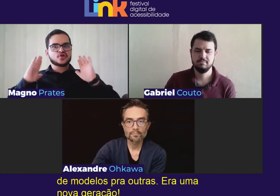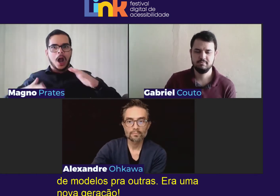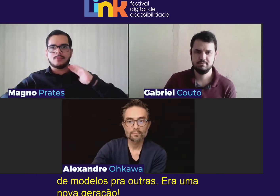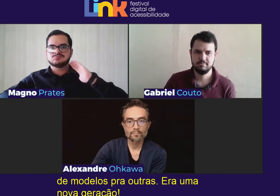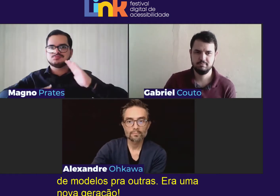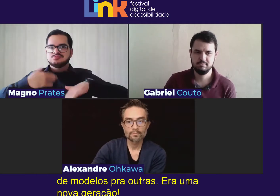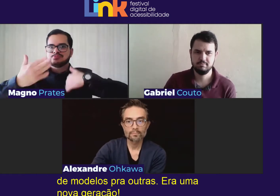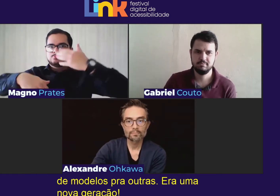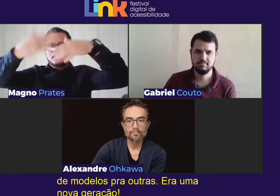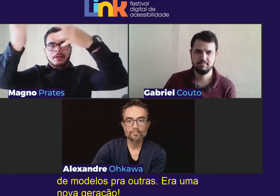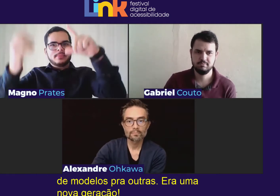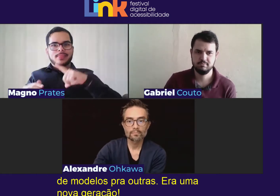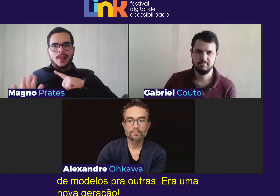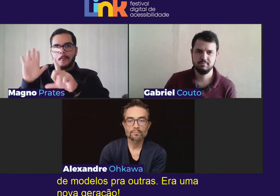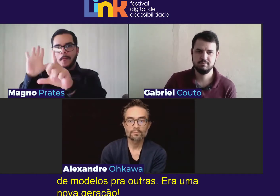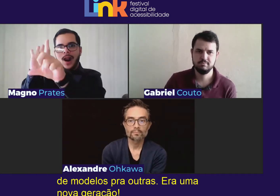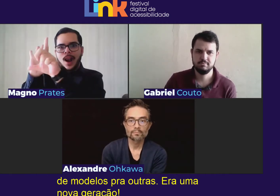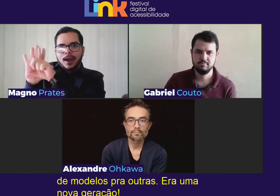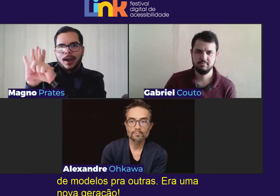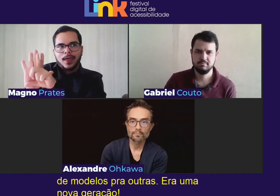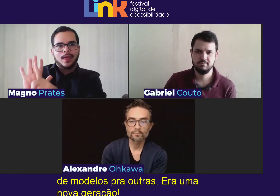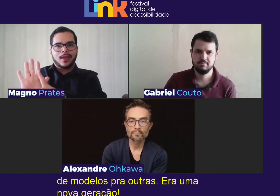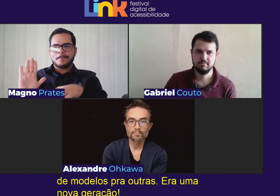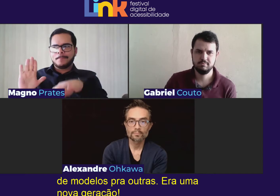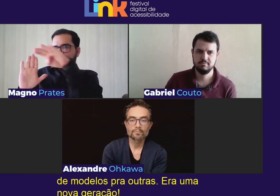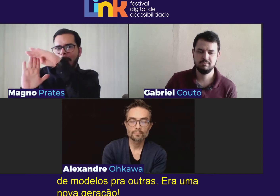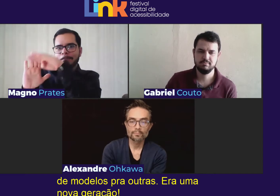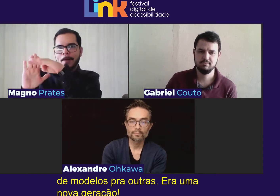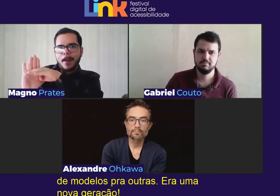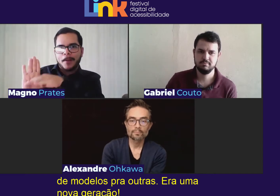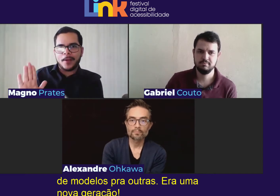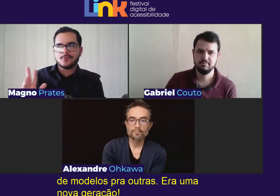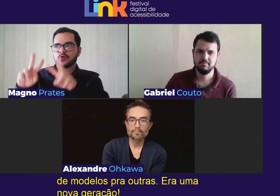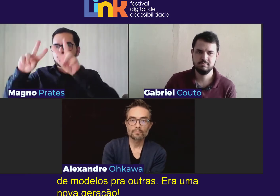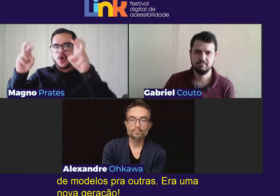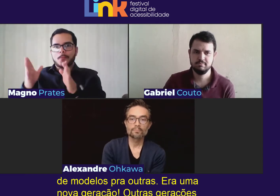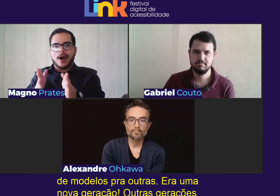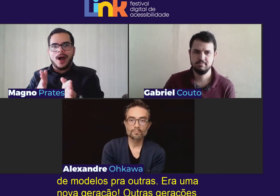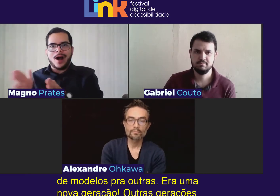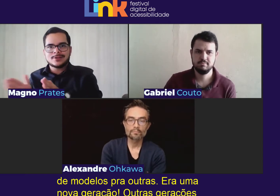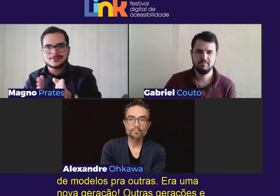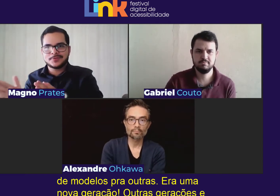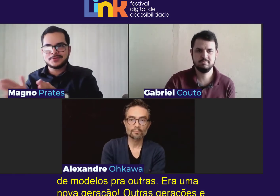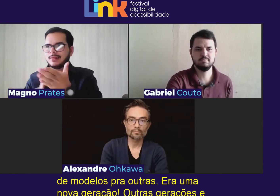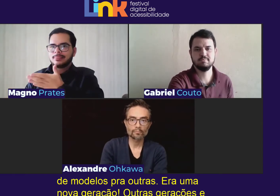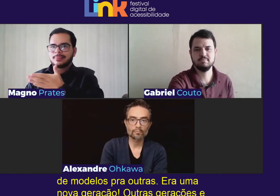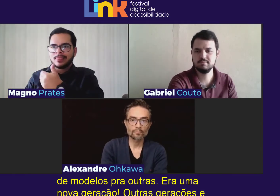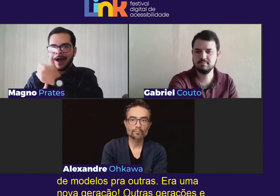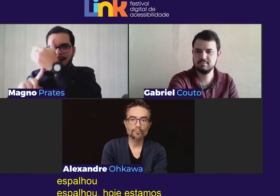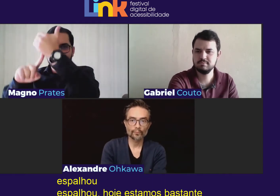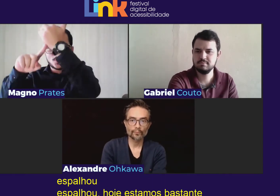espalhou. Então, hoje nós já estamos bastante avançados, já existe a lei que fala sobre acessibilidade,